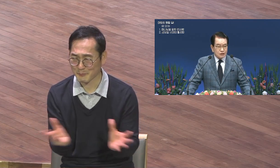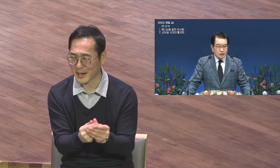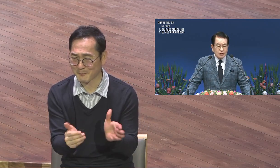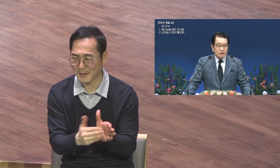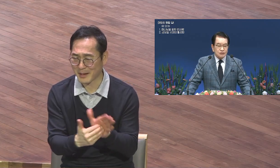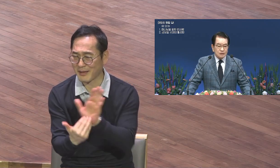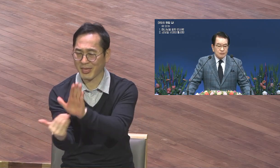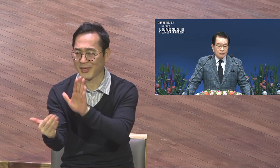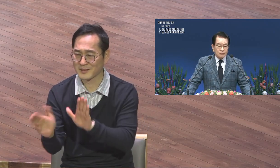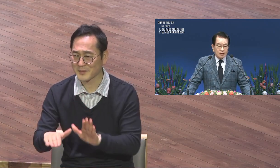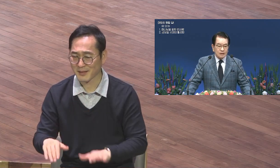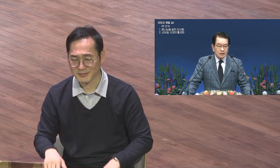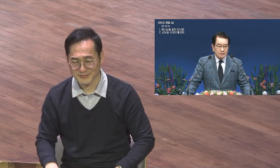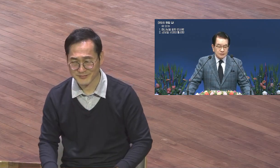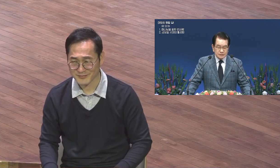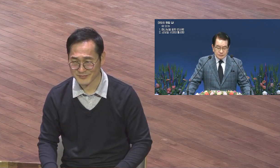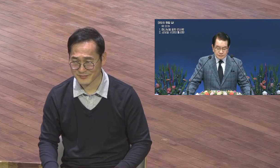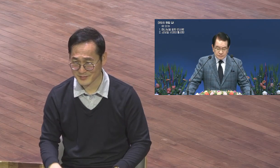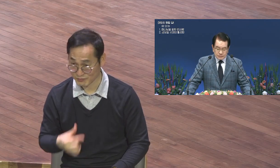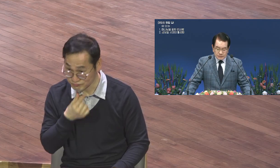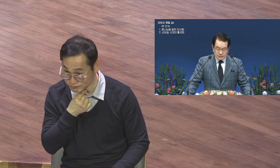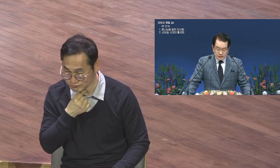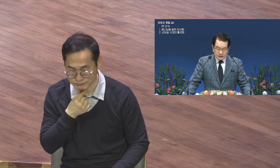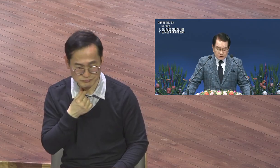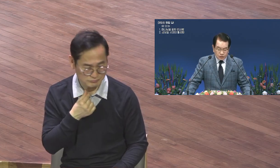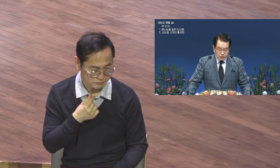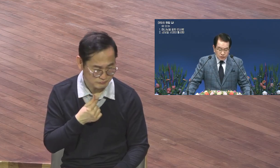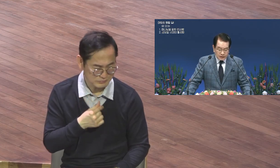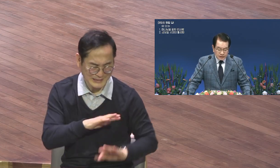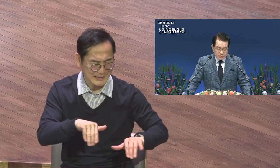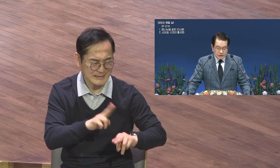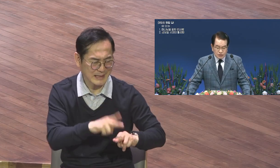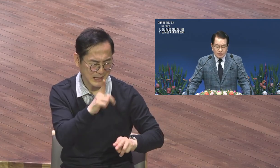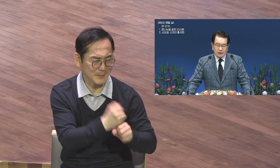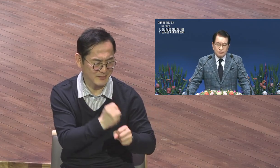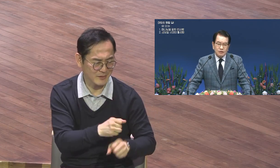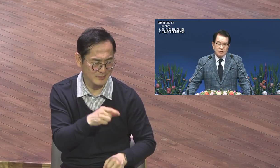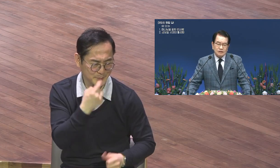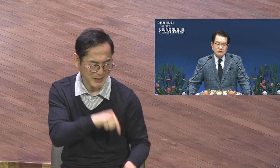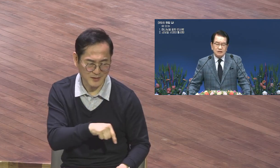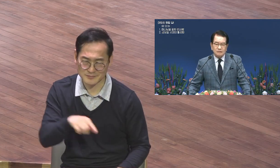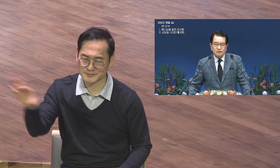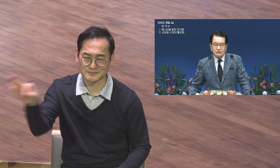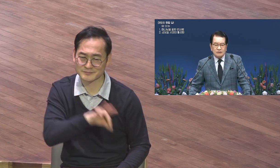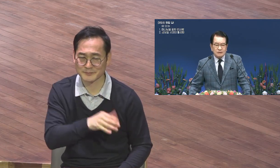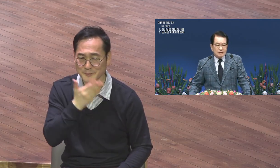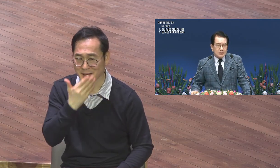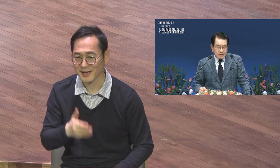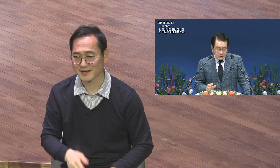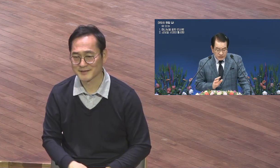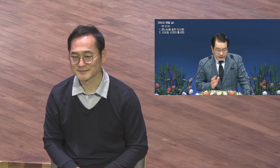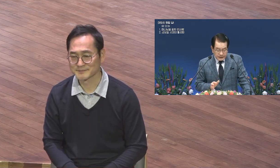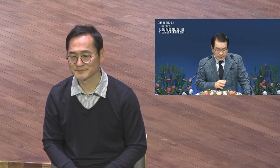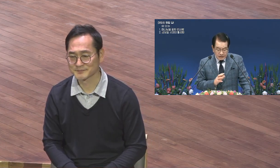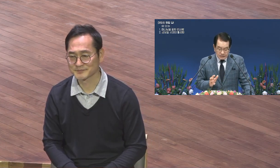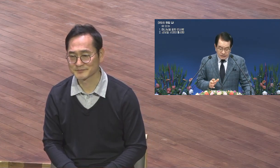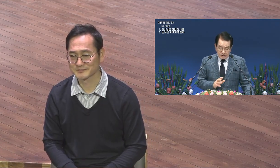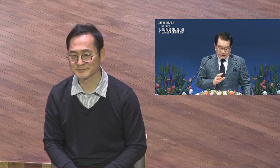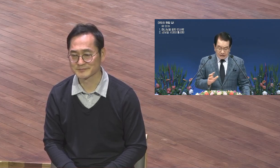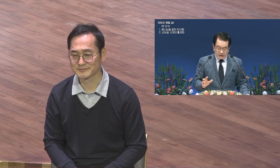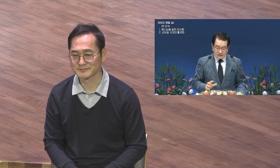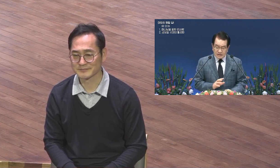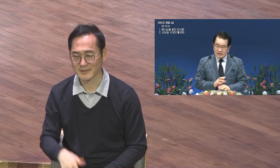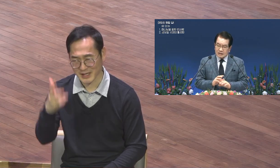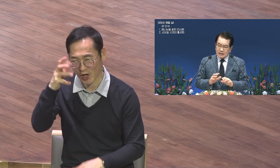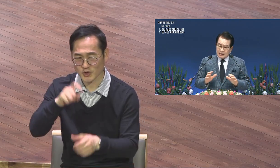우리 교회사인데 내가 진짜 뭐 안 될지 뭐. 이렇게 토요일에는 치유와 회복, 영성과 전문성 이렇게 이런